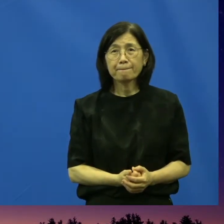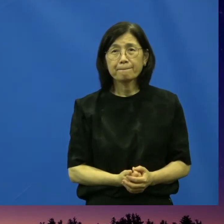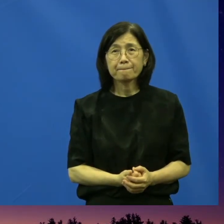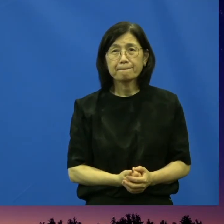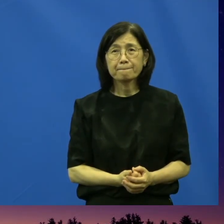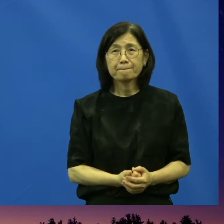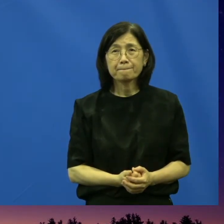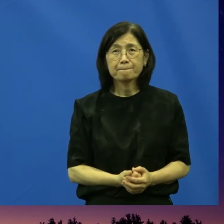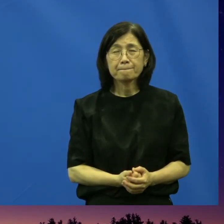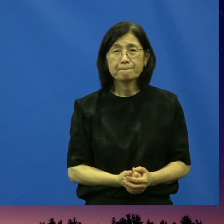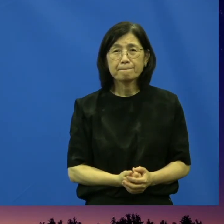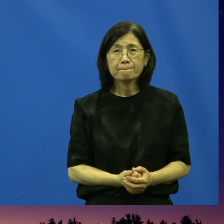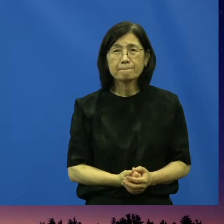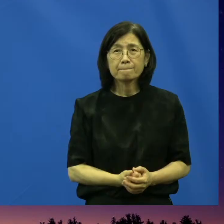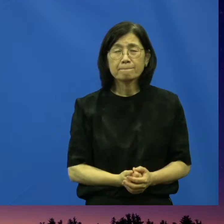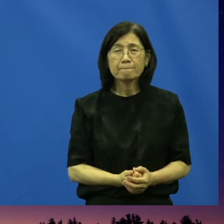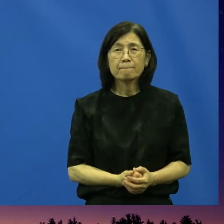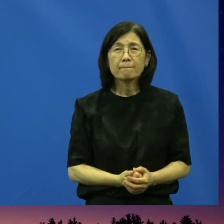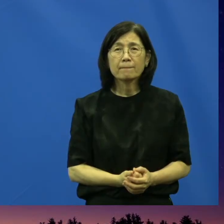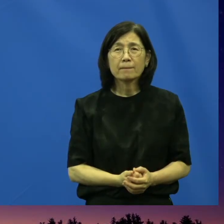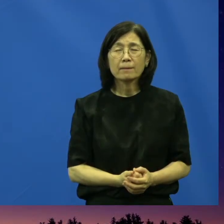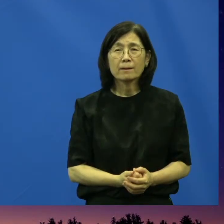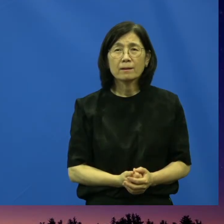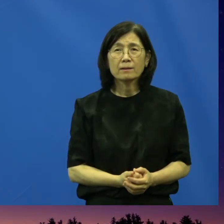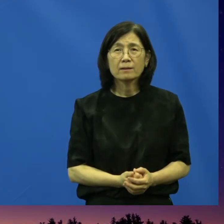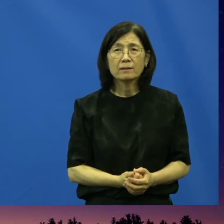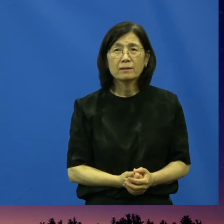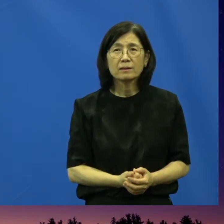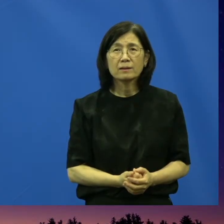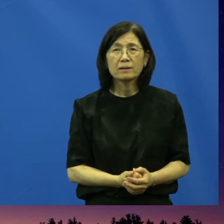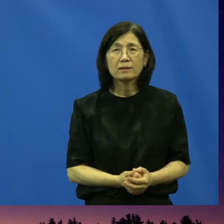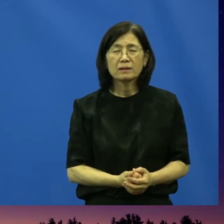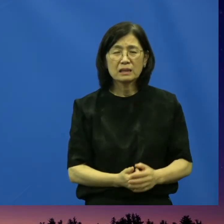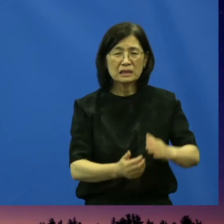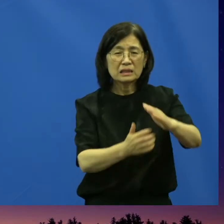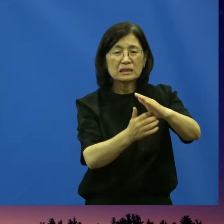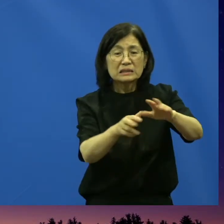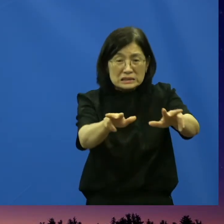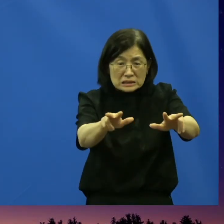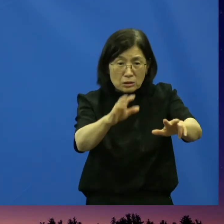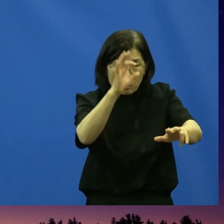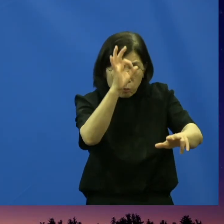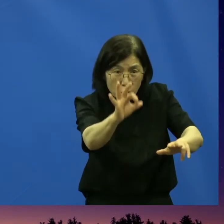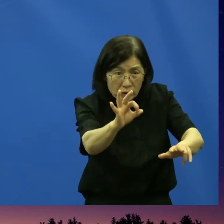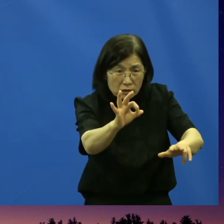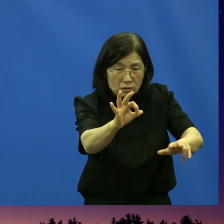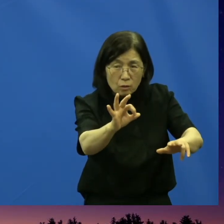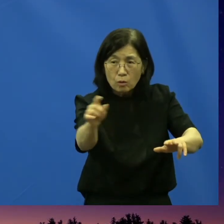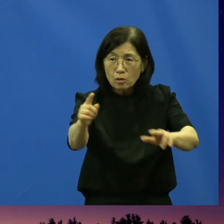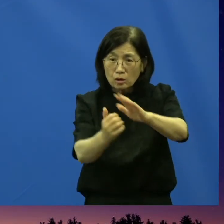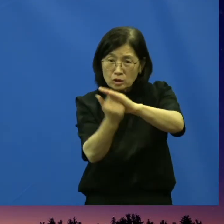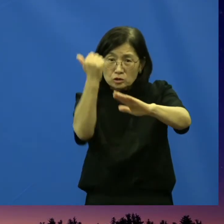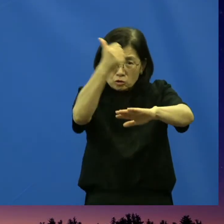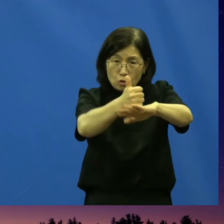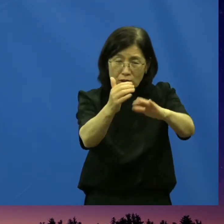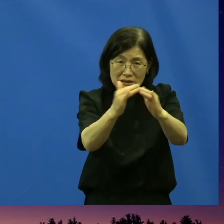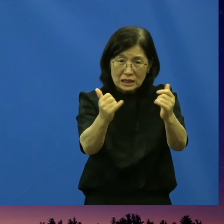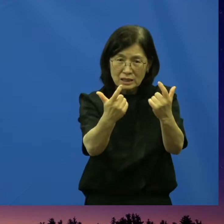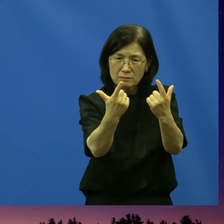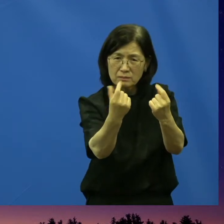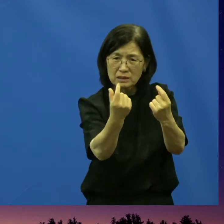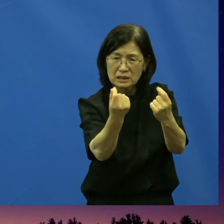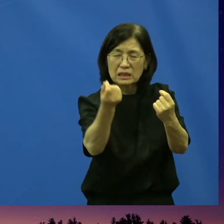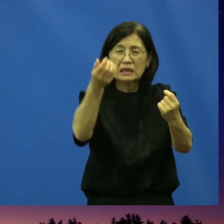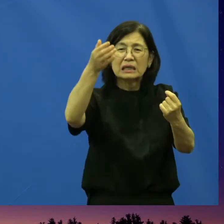여러분, 성공한 사람, 지금 성공한 사람으로 보이지만 그 성공이 그냥 한 게 아니죠. 무수한 절망을